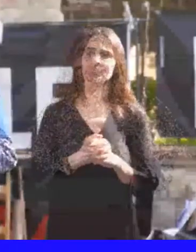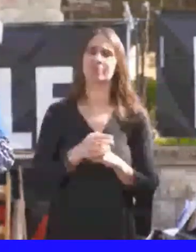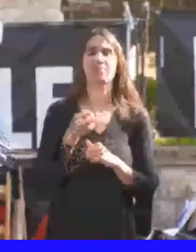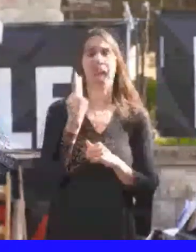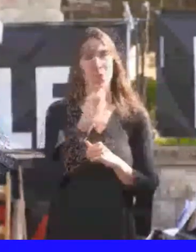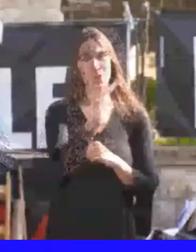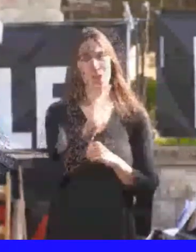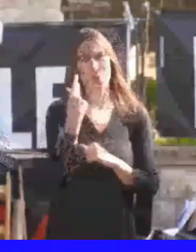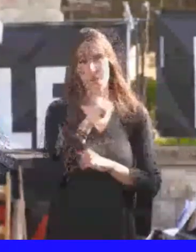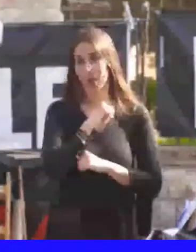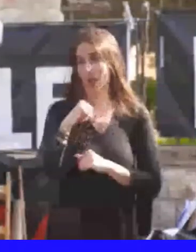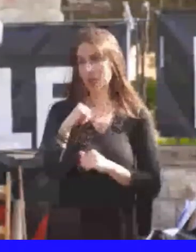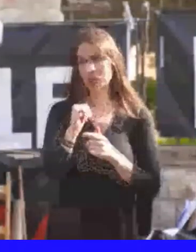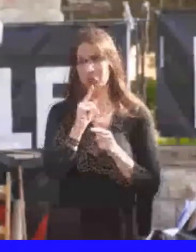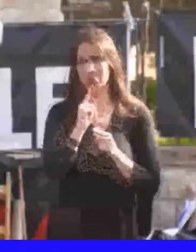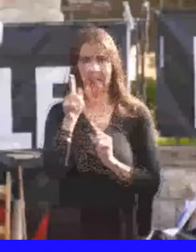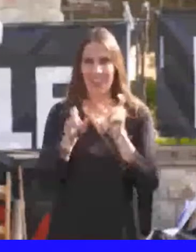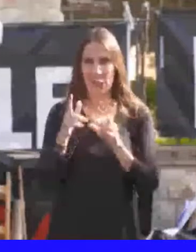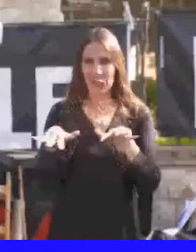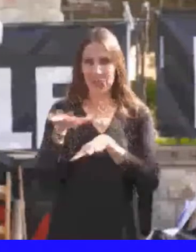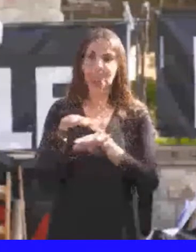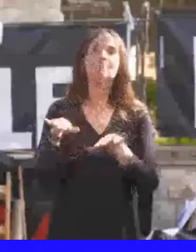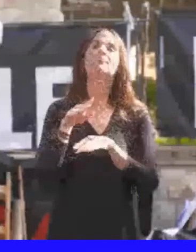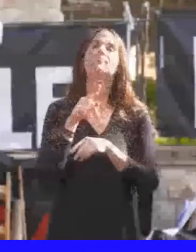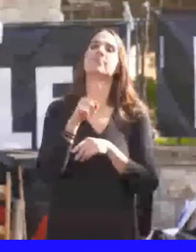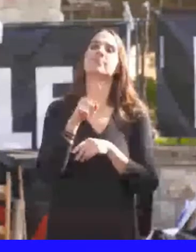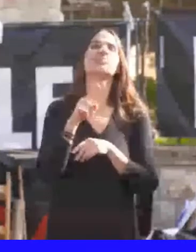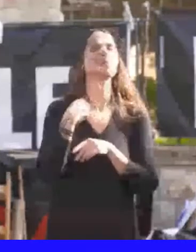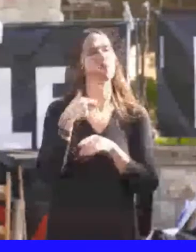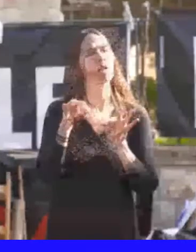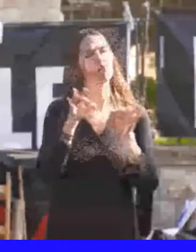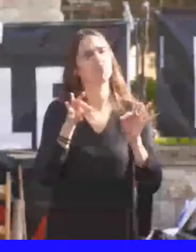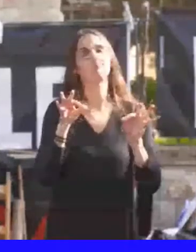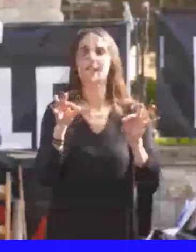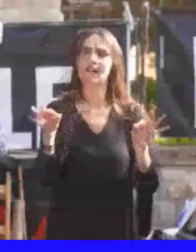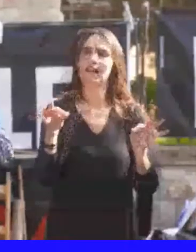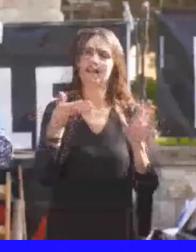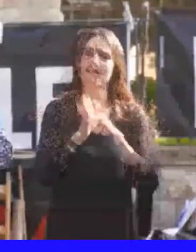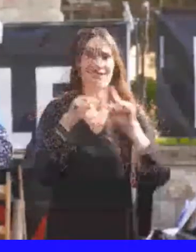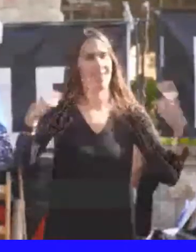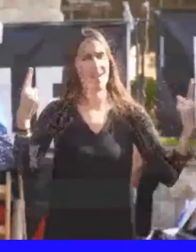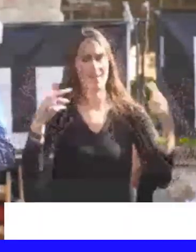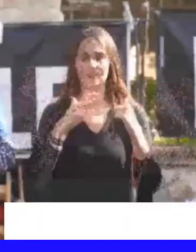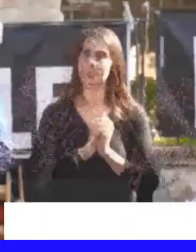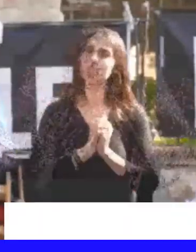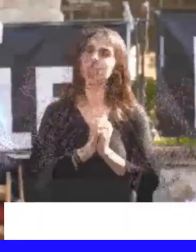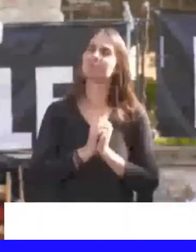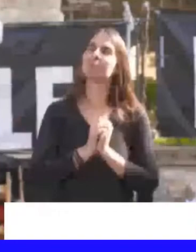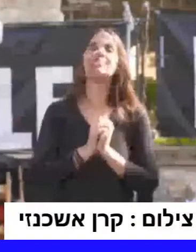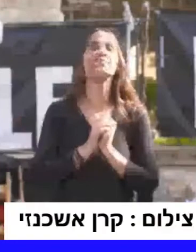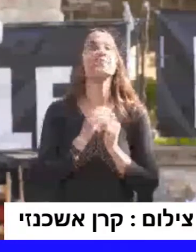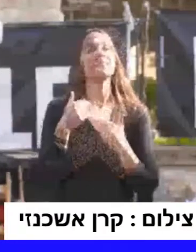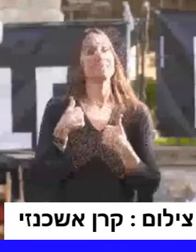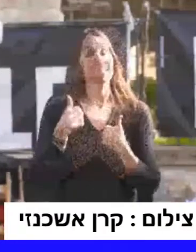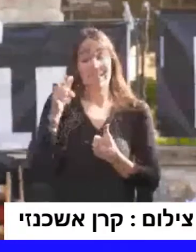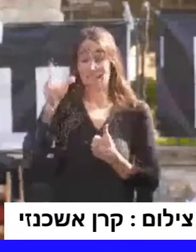שם לבד או מעט אנשים, ושם יצאתי לדרך. יצאתי לדרך כאיש